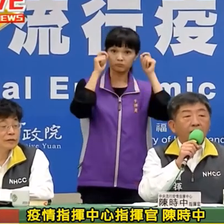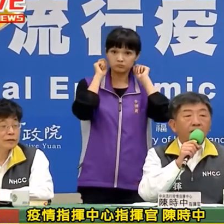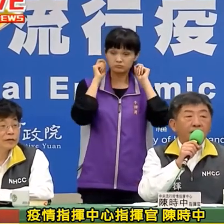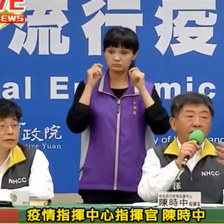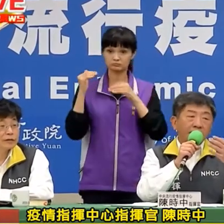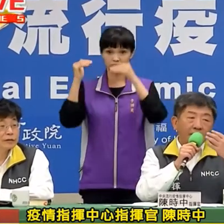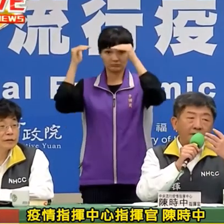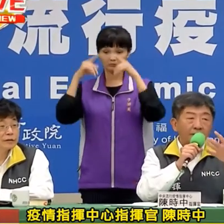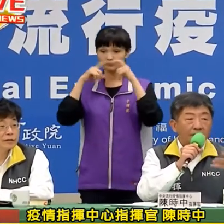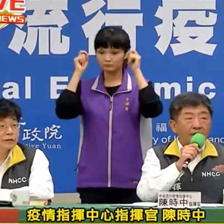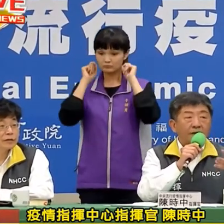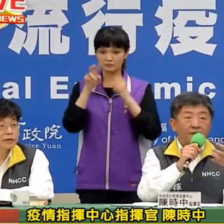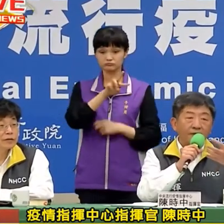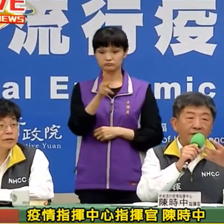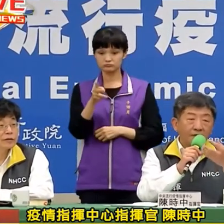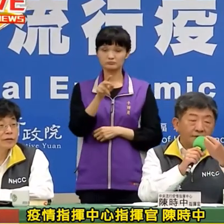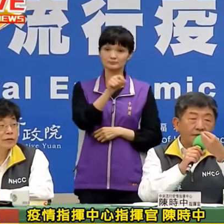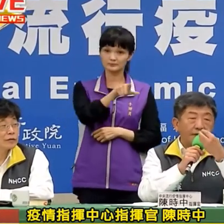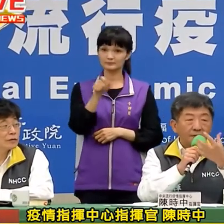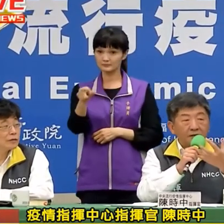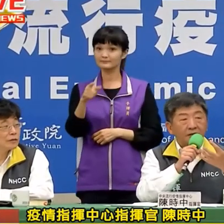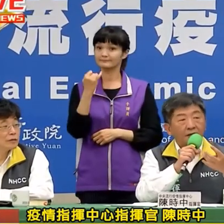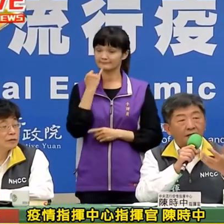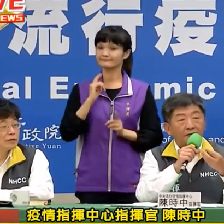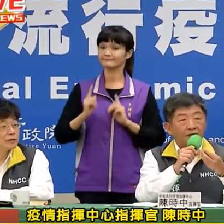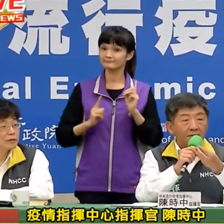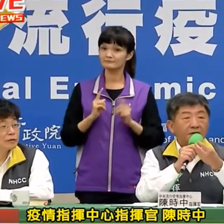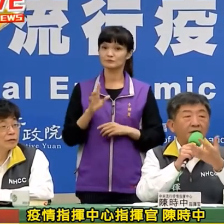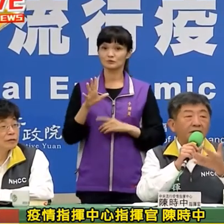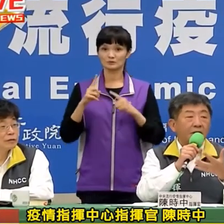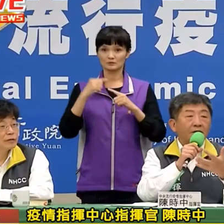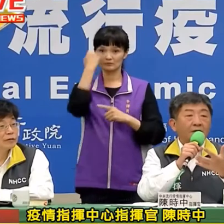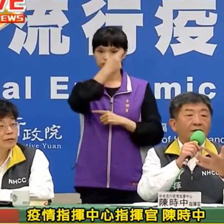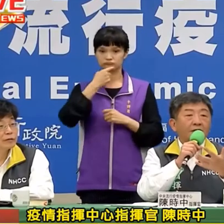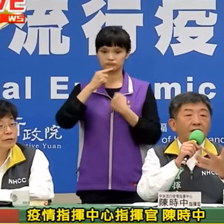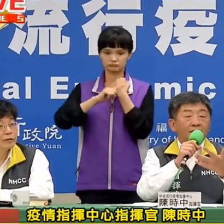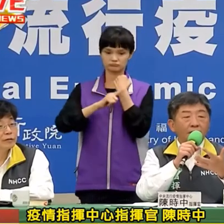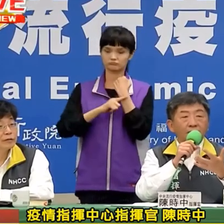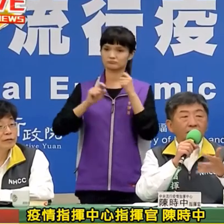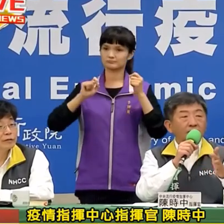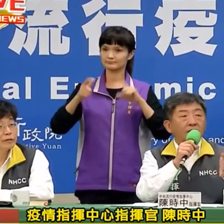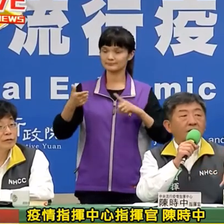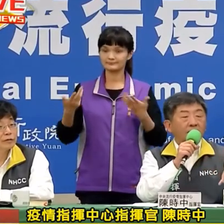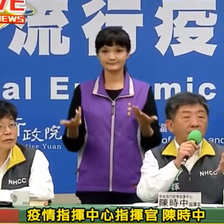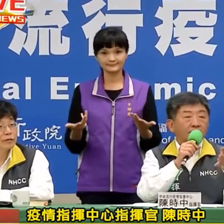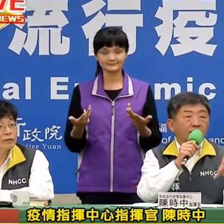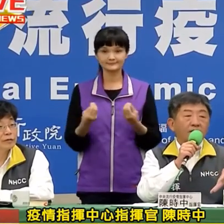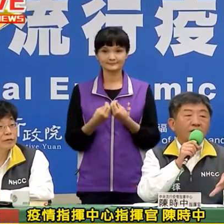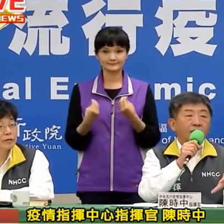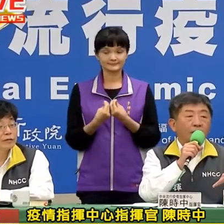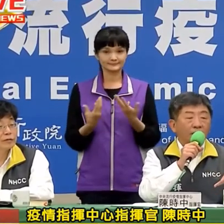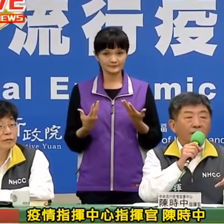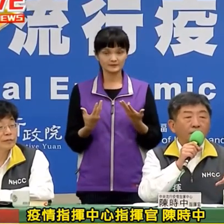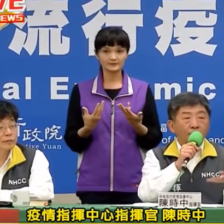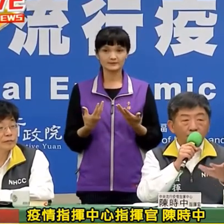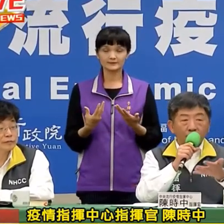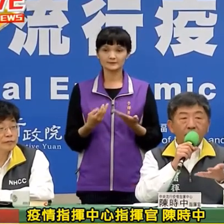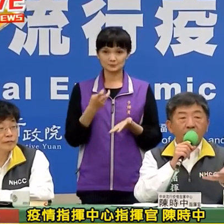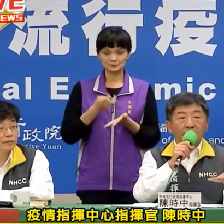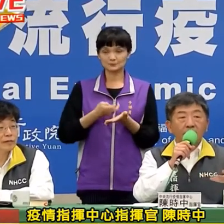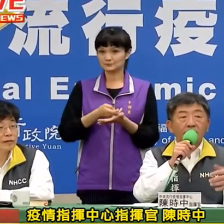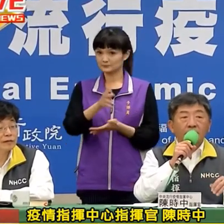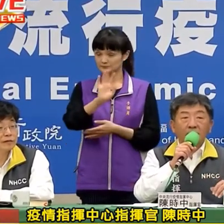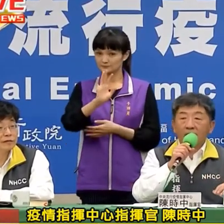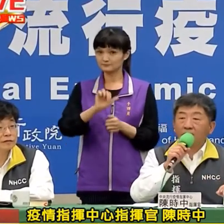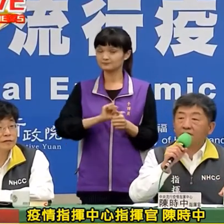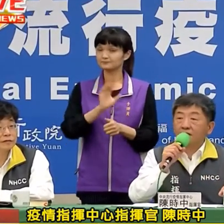孩，好，不管，因为大家这段时间还反映有的人脸比较大，有人脸比较小，好，那与其这样的一个分割的规定，不